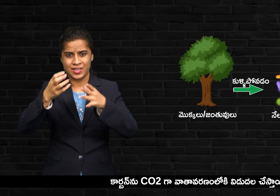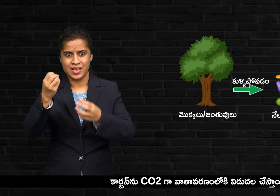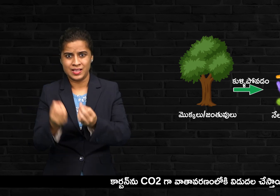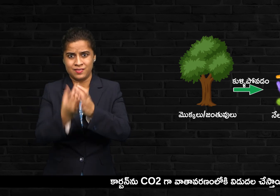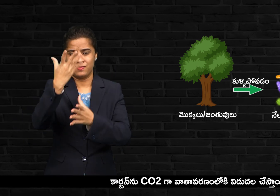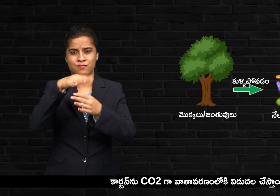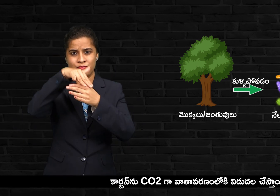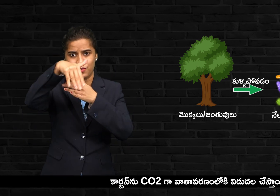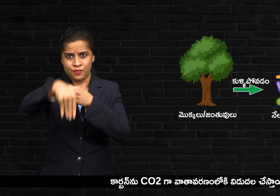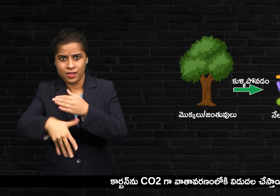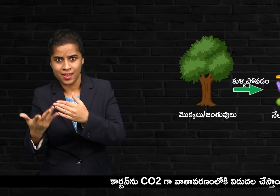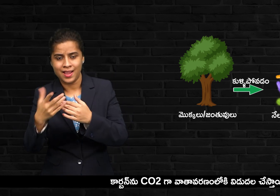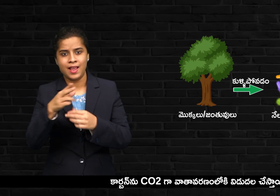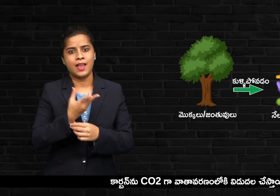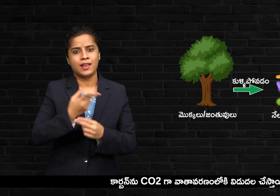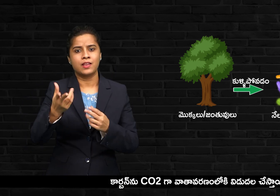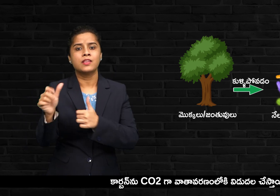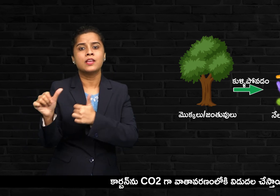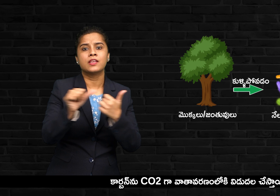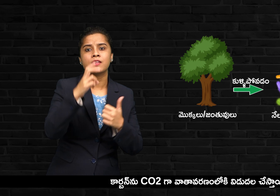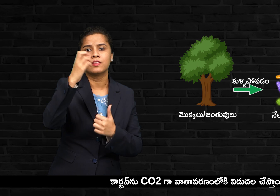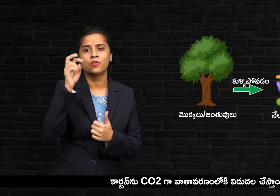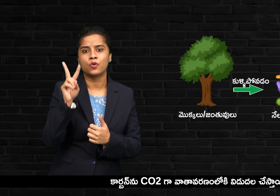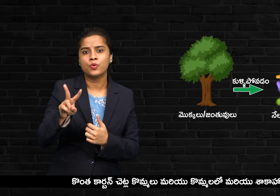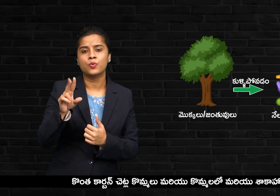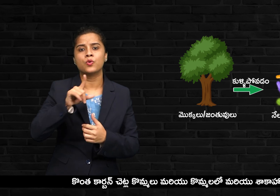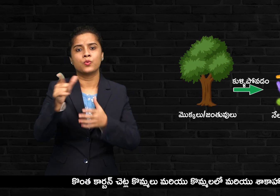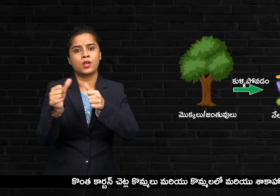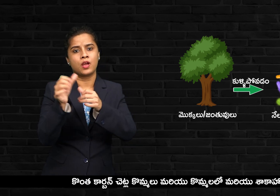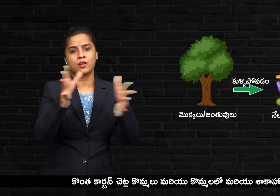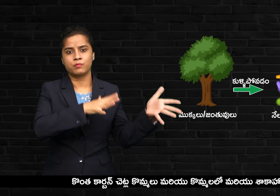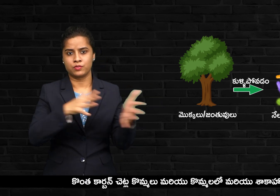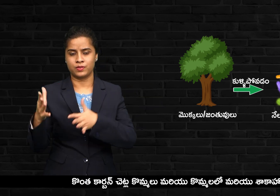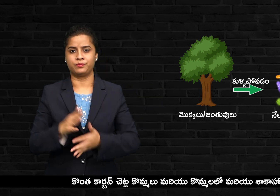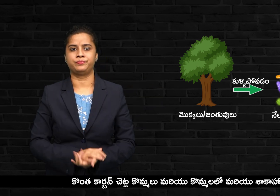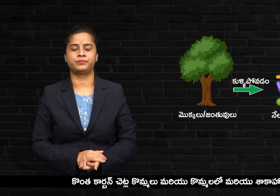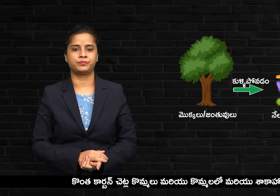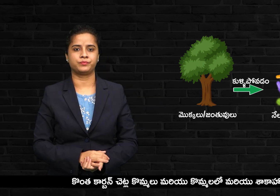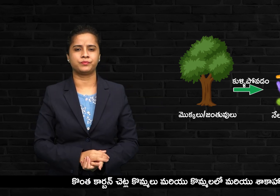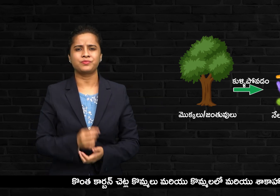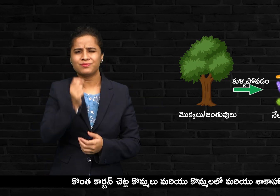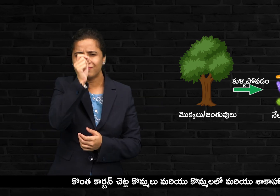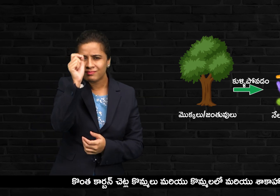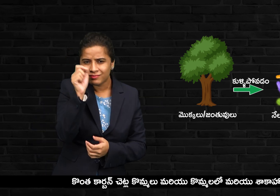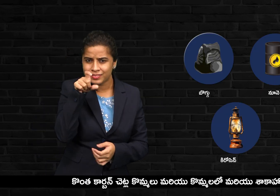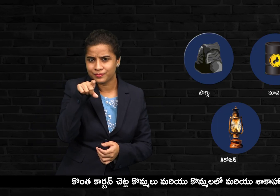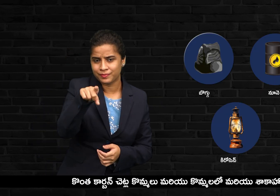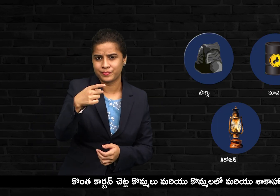CO2గా వాతావరణంలోకి విడుదల చేస్తాయి. కొంత కార్బన్ చెట్ల కొమ్మలు మరియు కొమ్మలలో